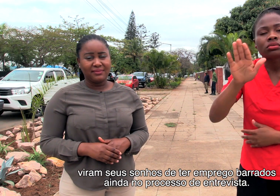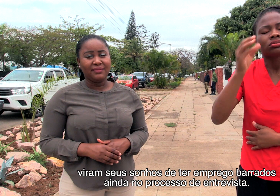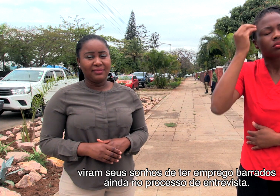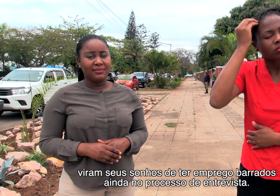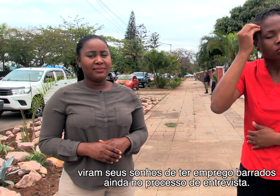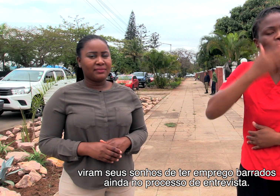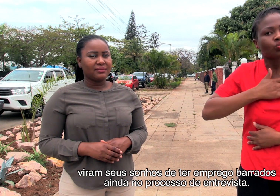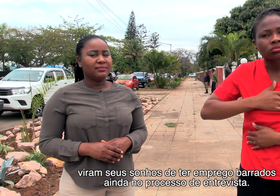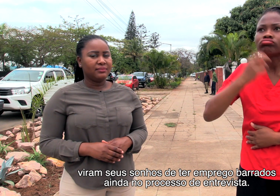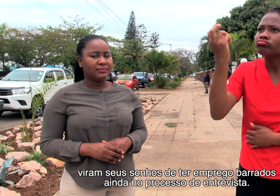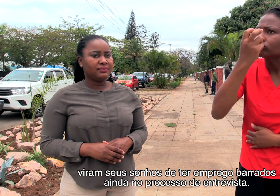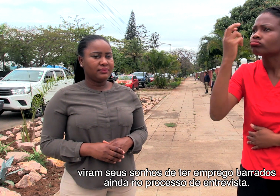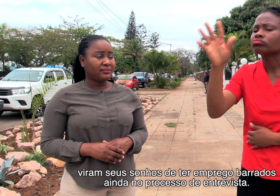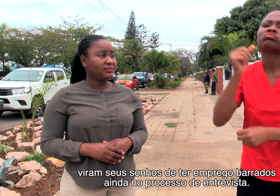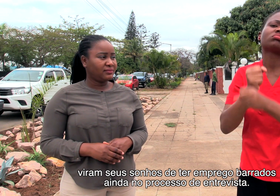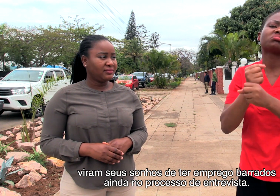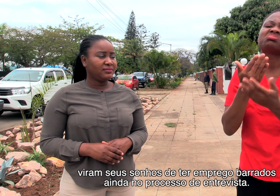ainda no processo de entrevista.